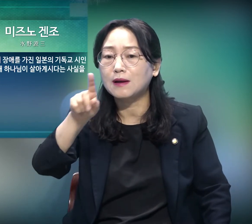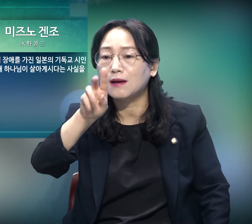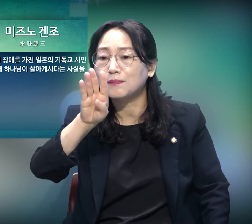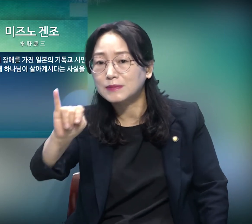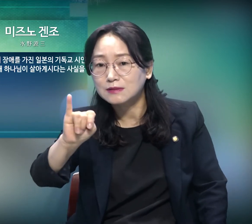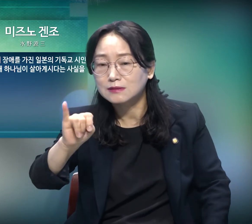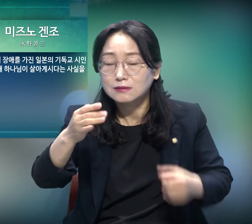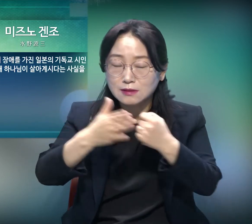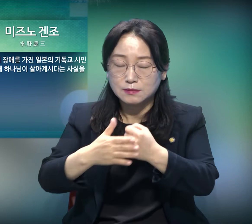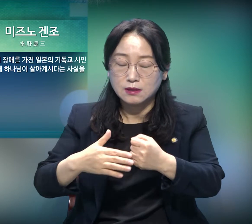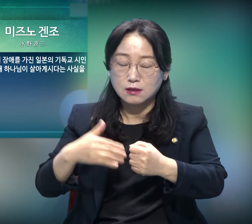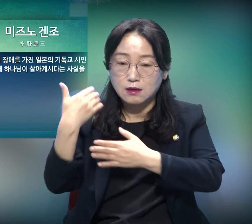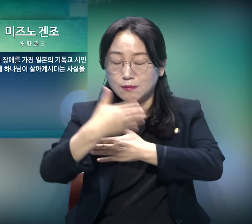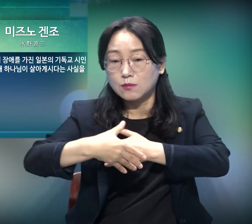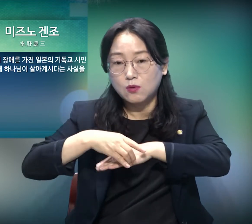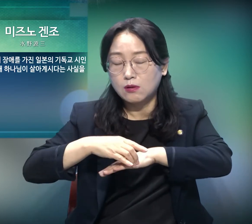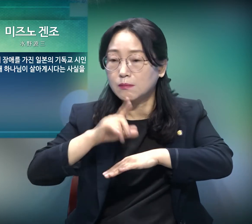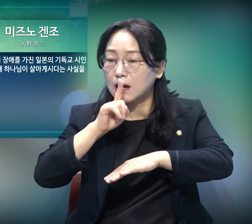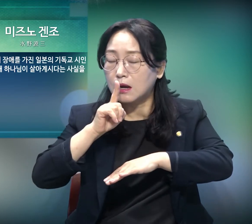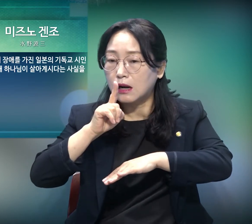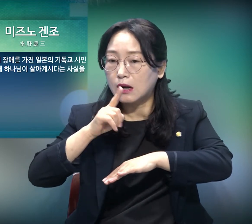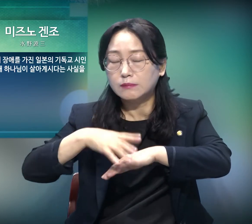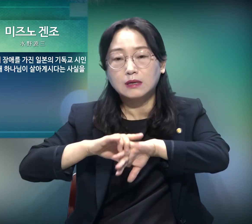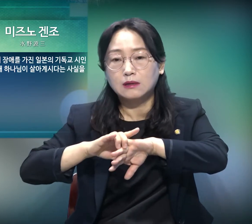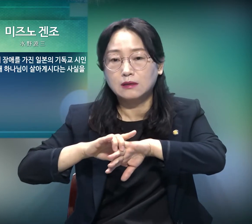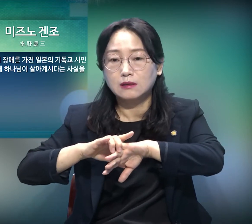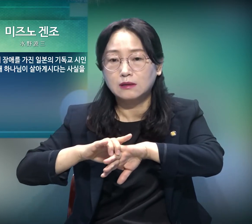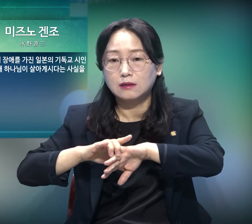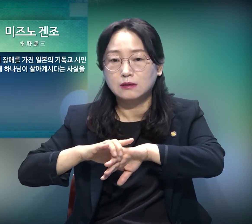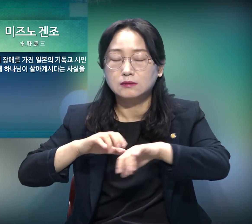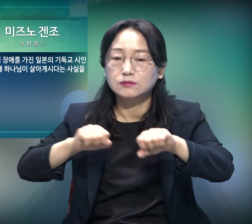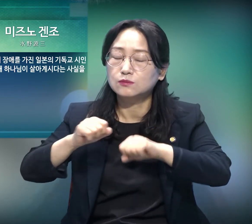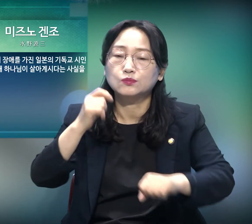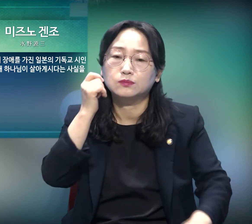못하게 되고 온몸을 움직이지 못하는 그러한